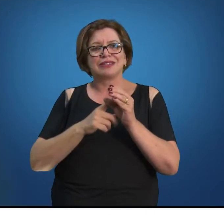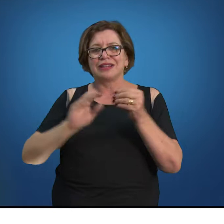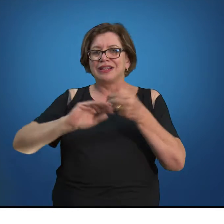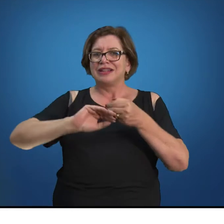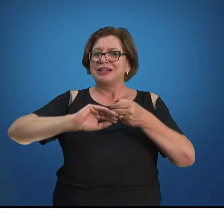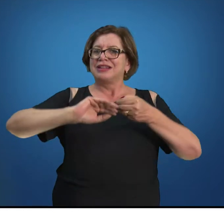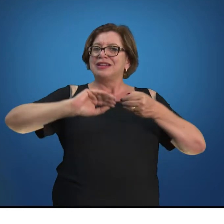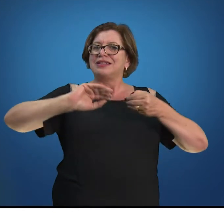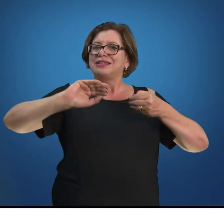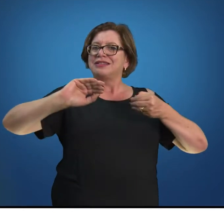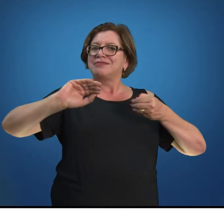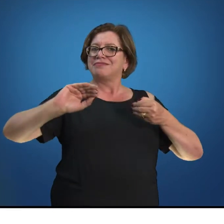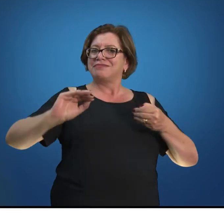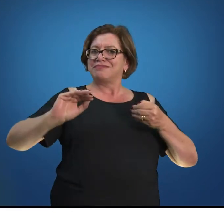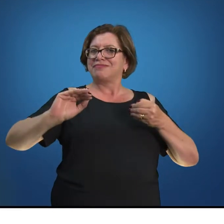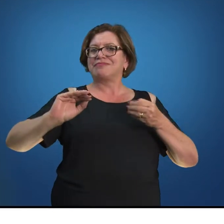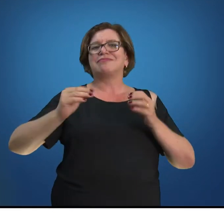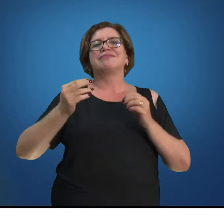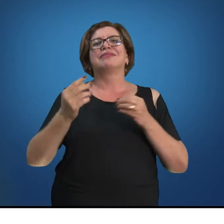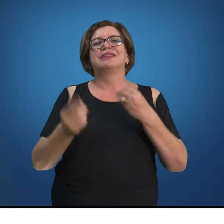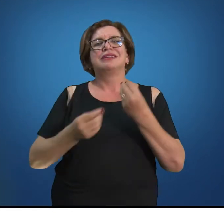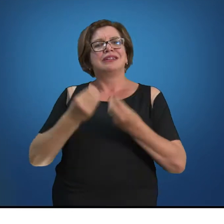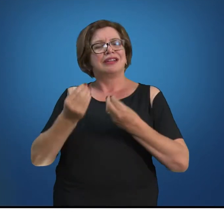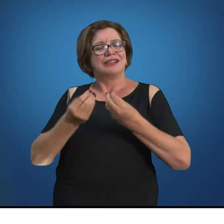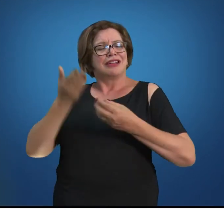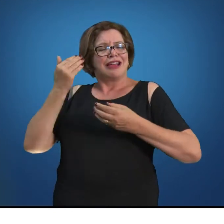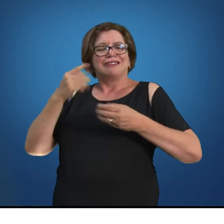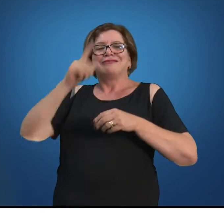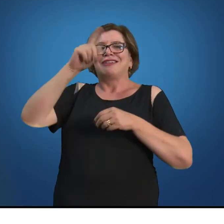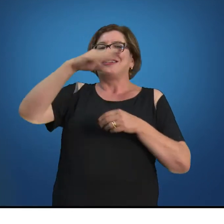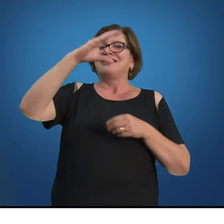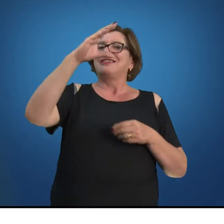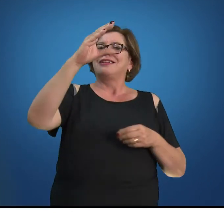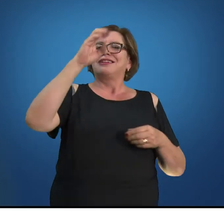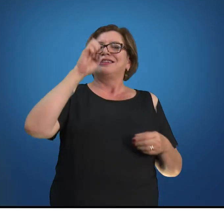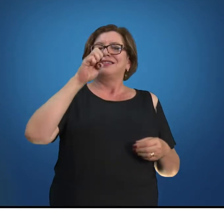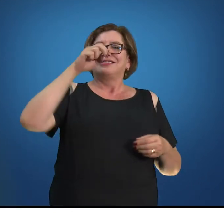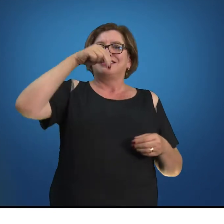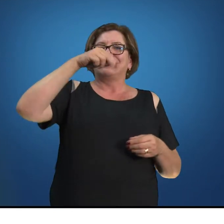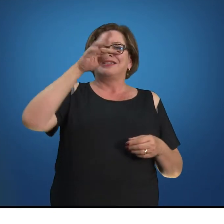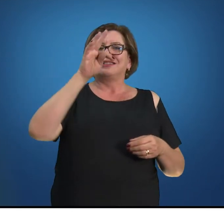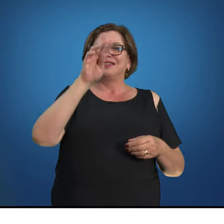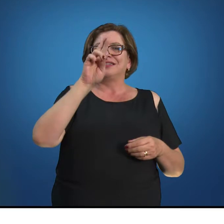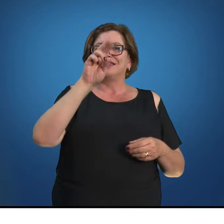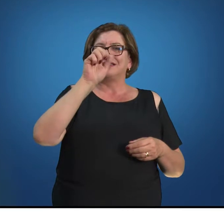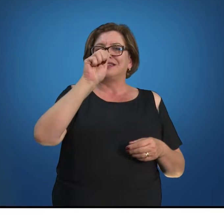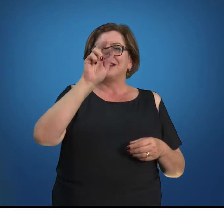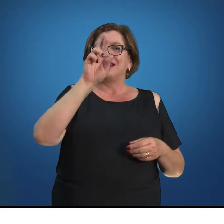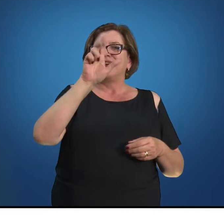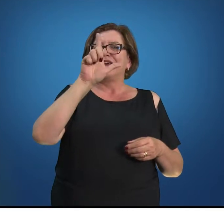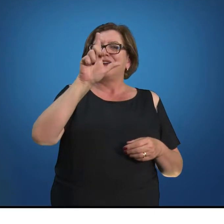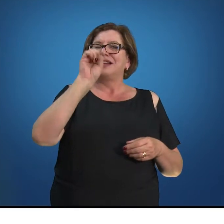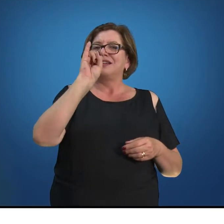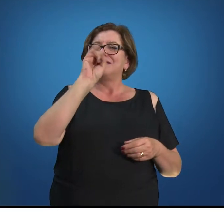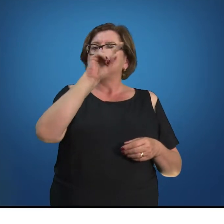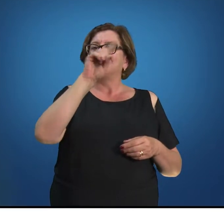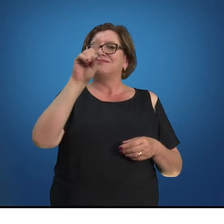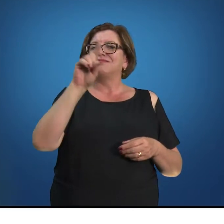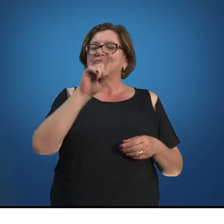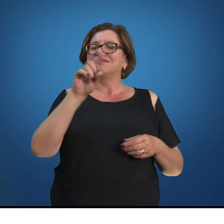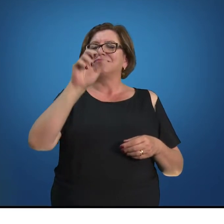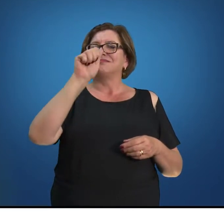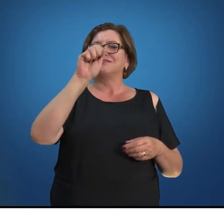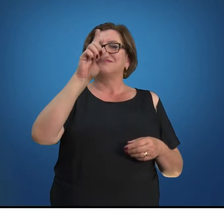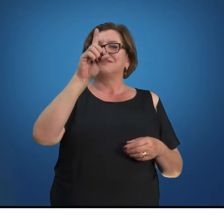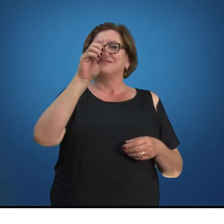desconectado da visão centralizadora que até então existia, uma visão que aos poucos está sendo apagada